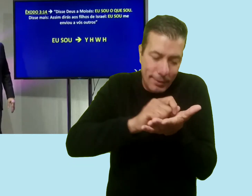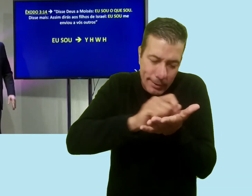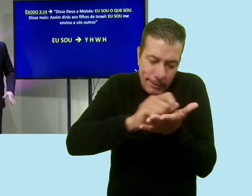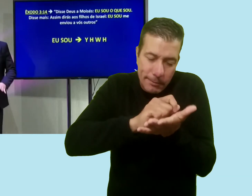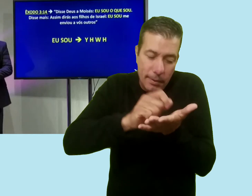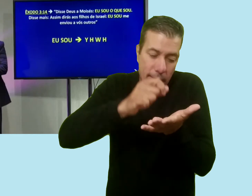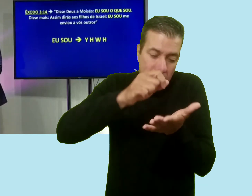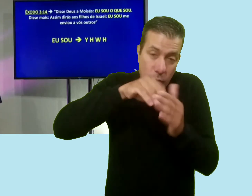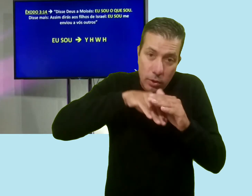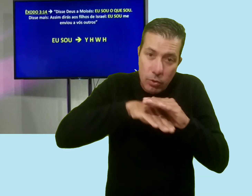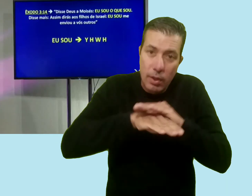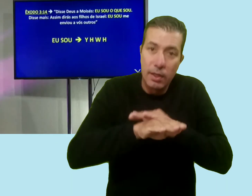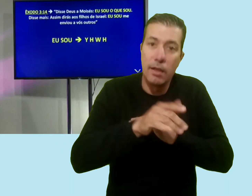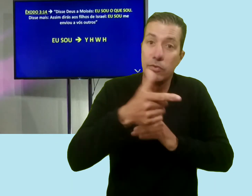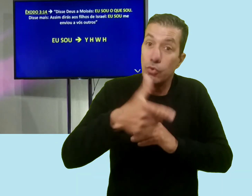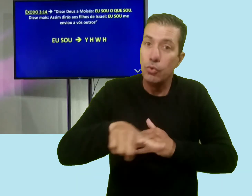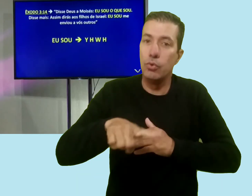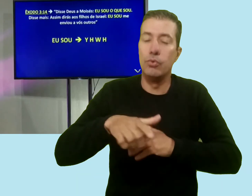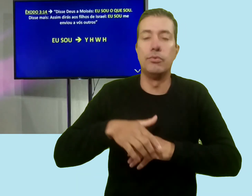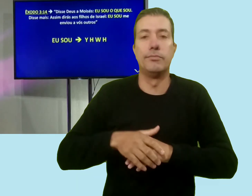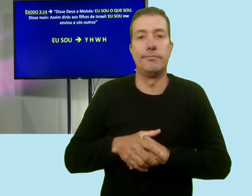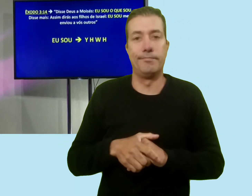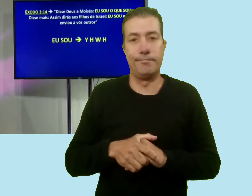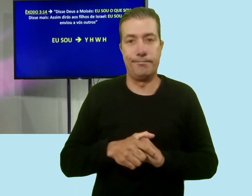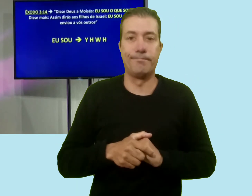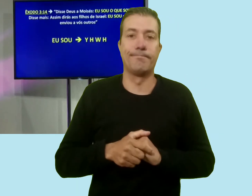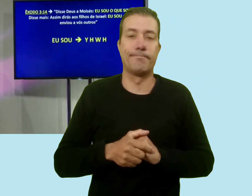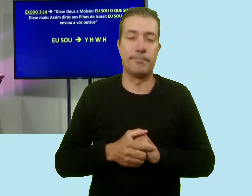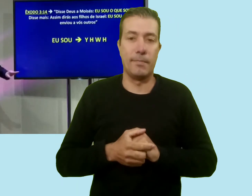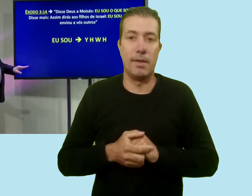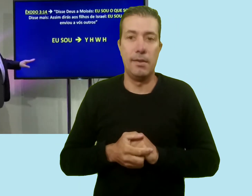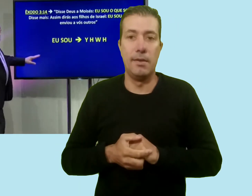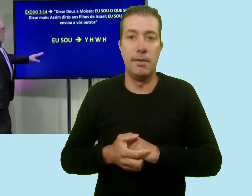tetragrama, limpava a caneta e guardava de novo.